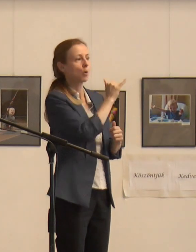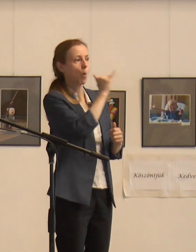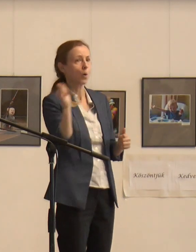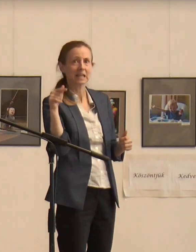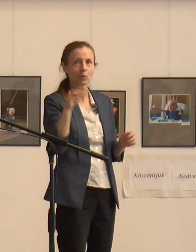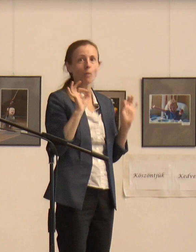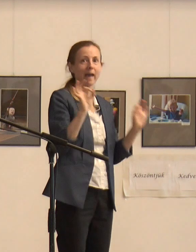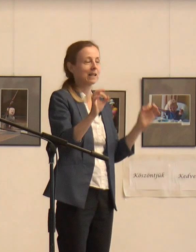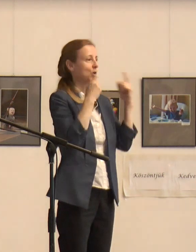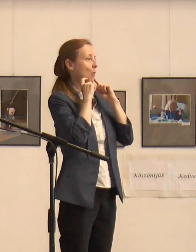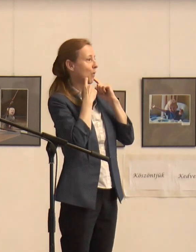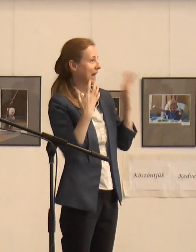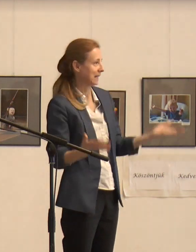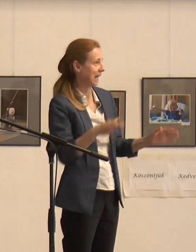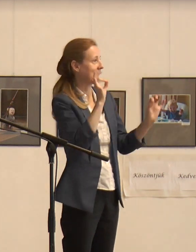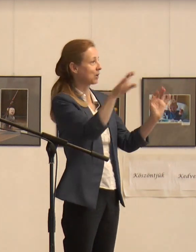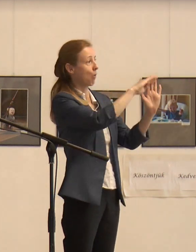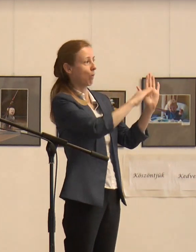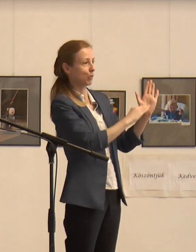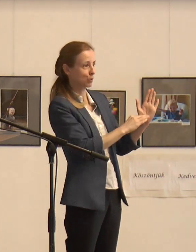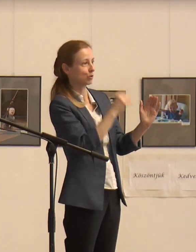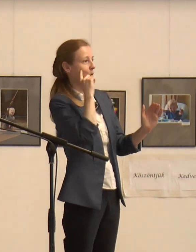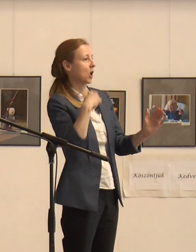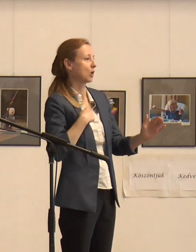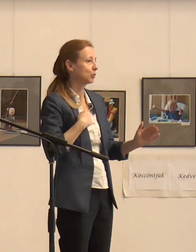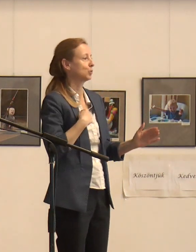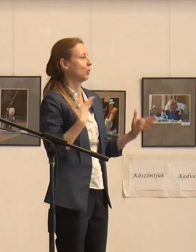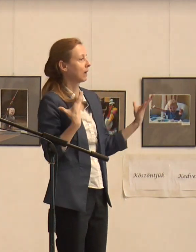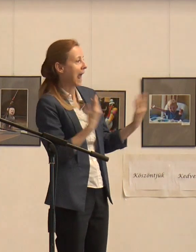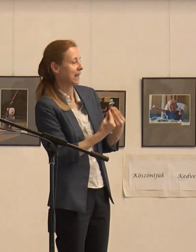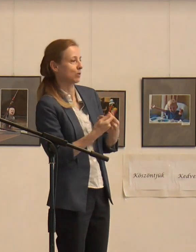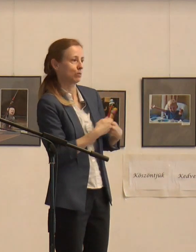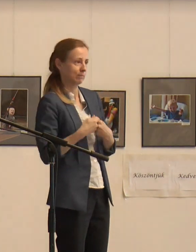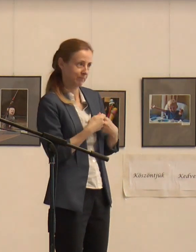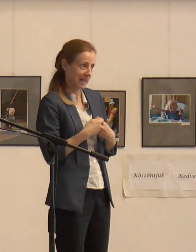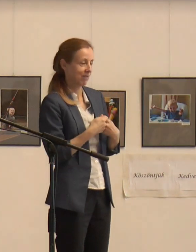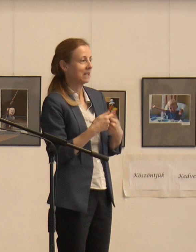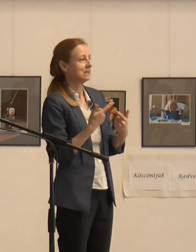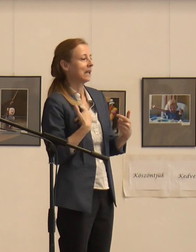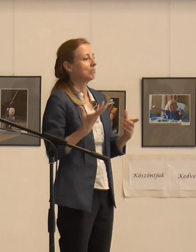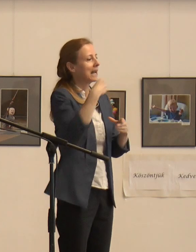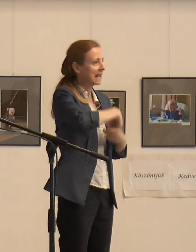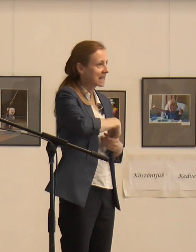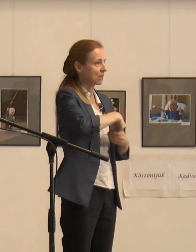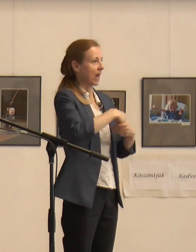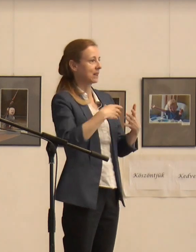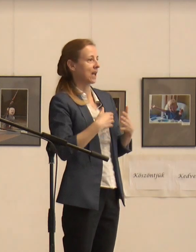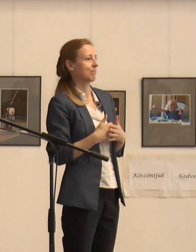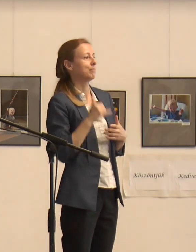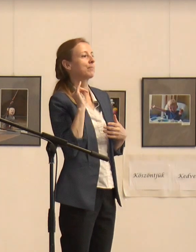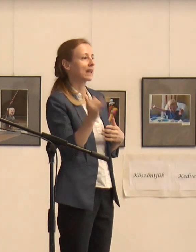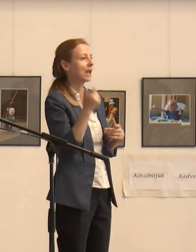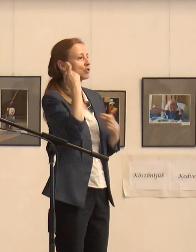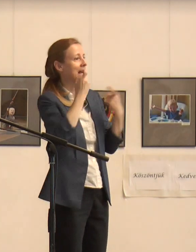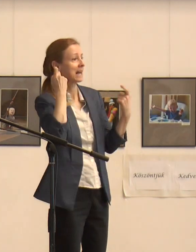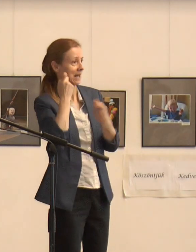jó kedéllyel, jó műsorokat tudunk önökkel együtt szervezni, részt venni rajta, és remélem